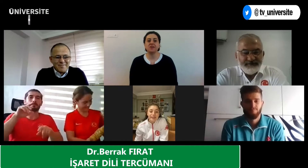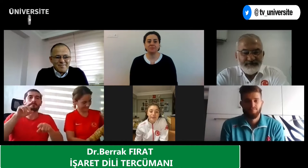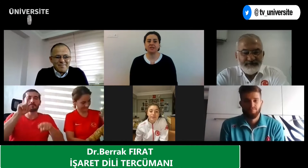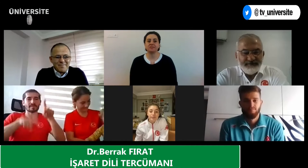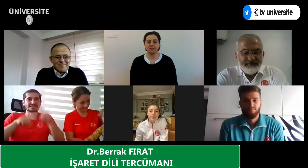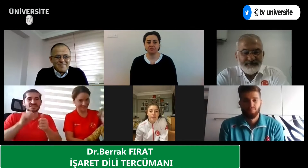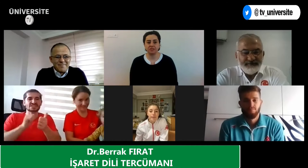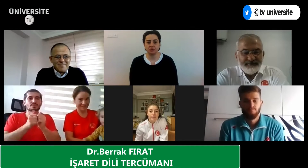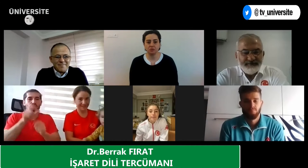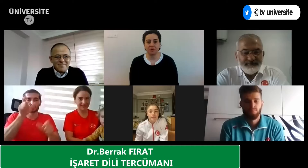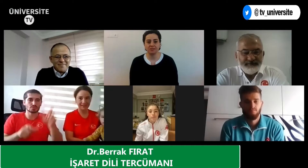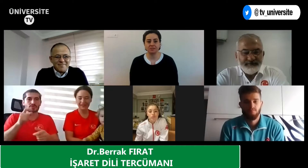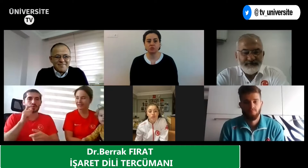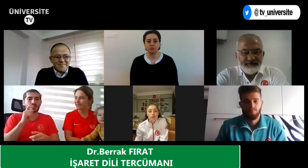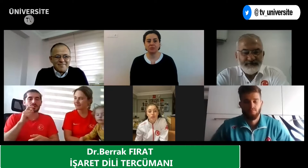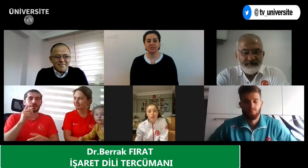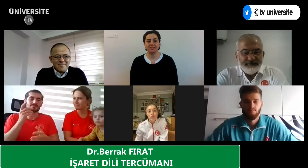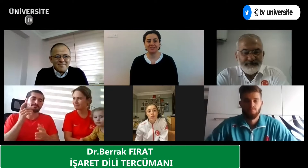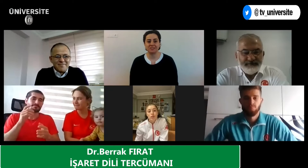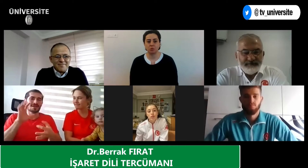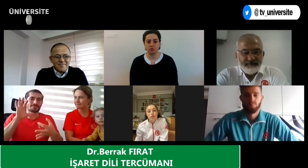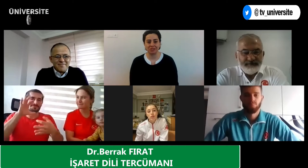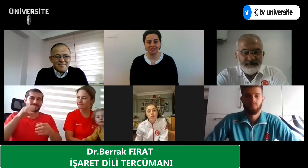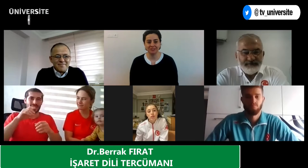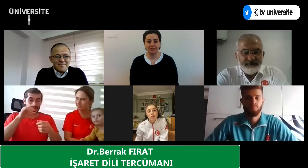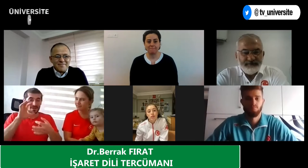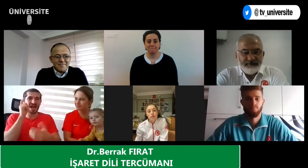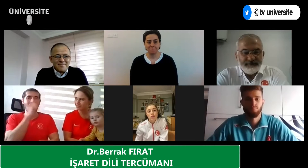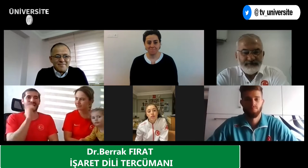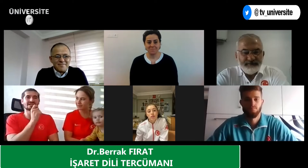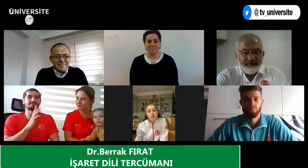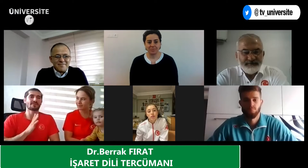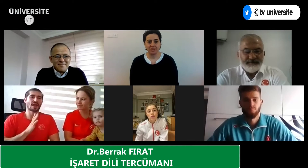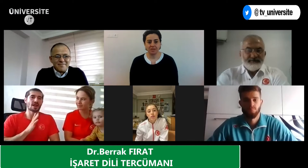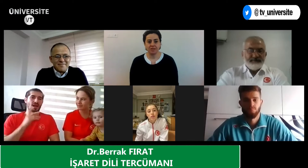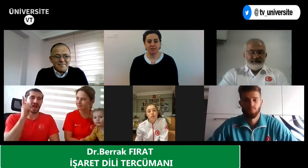Kulüpler açısından biraz zayıf kalıyoruz. Bazı kulüplerdeki sporcuların